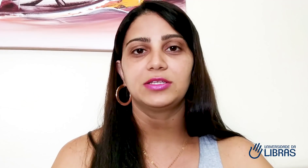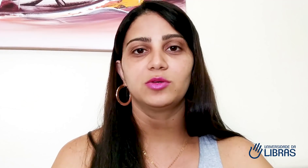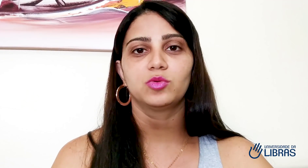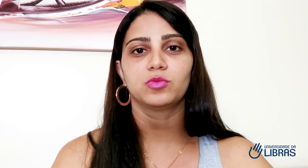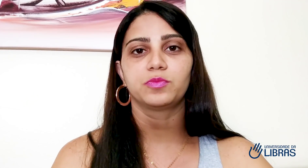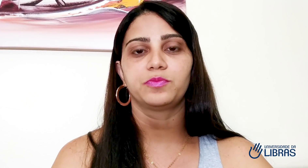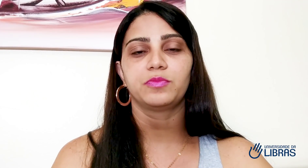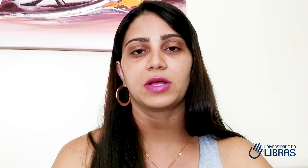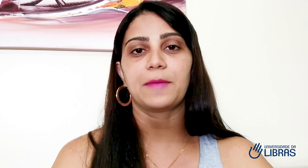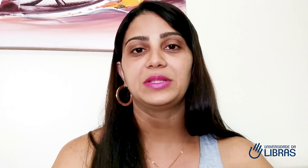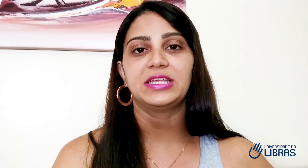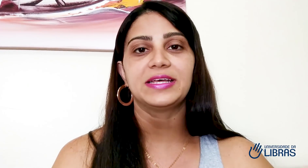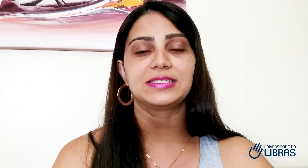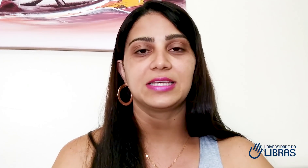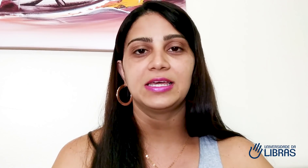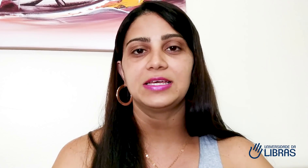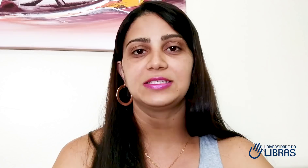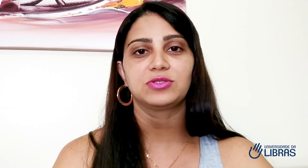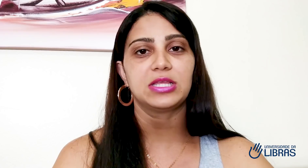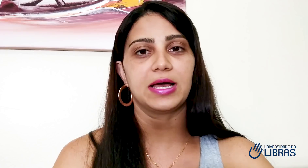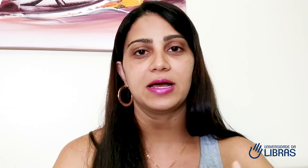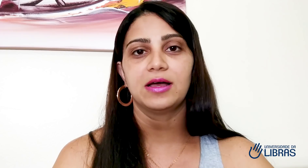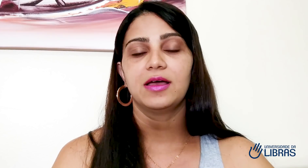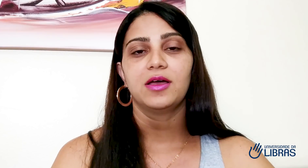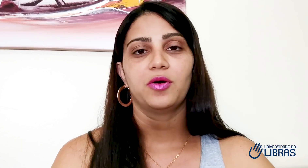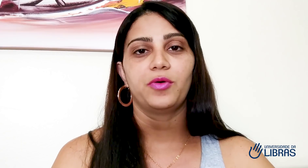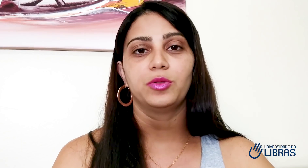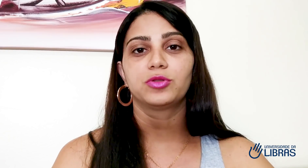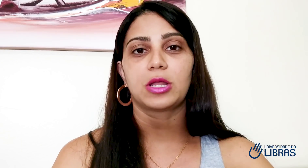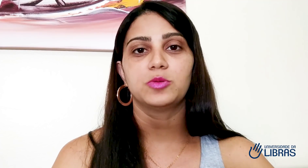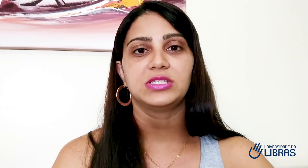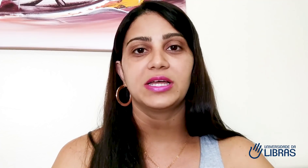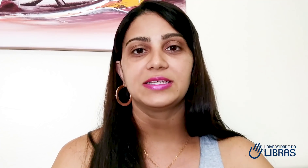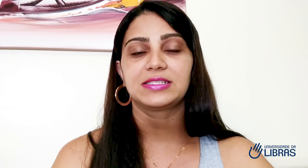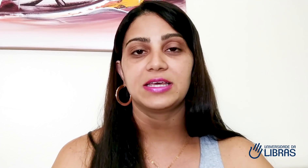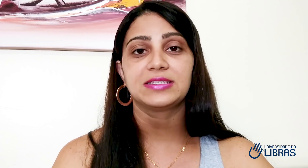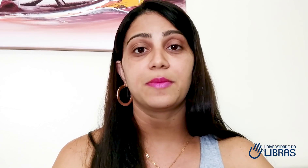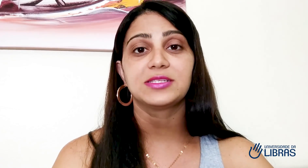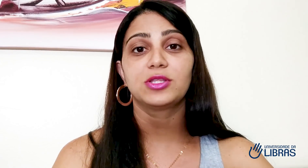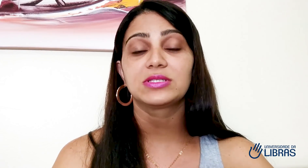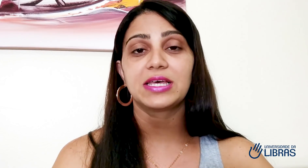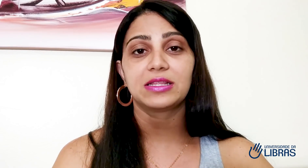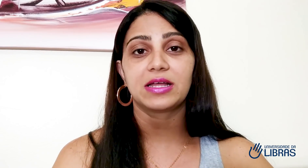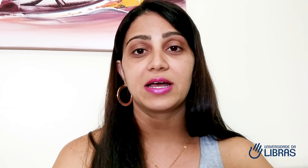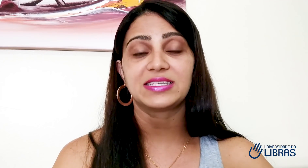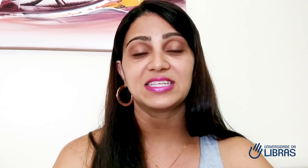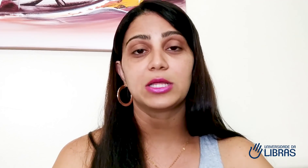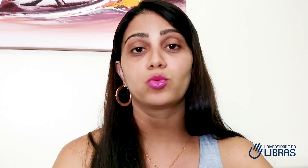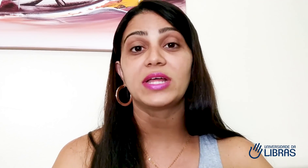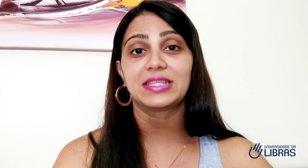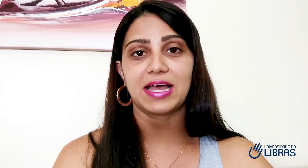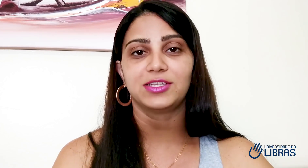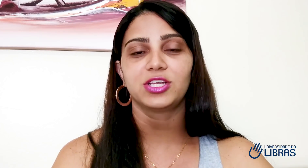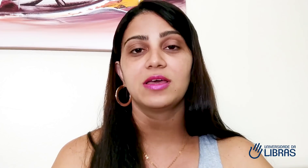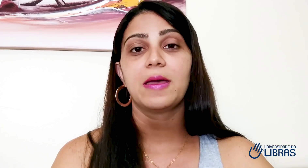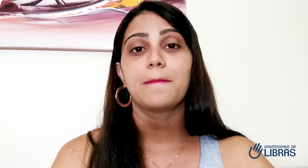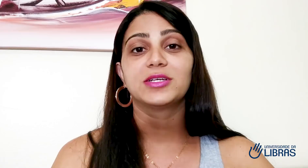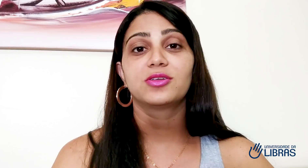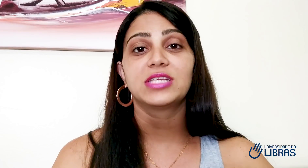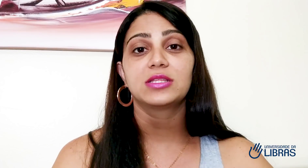eu não captei na essência, ou sei lá, ou eu não traduzi na essência, mas eu tenho certeza, na essência não, com detalhes, né? Mas eu tenho certeza